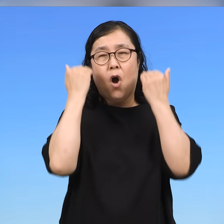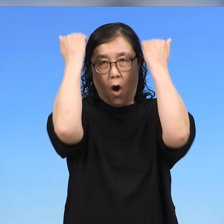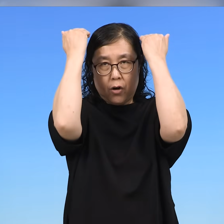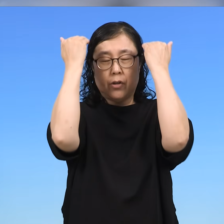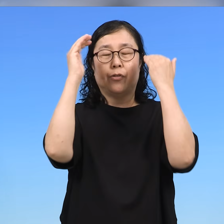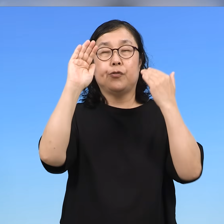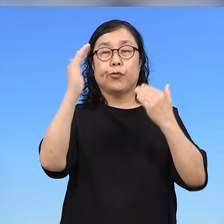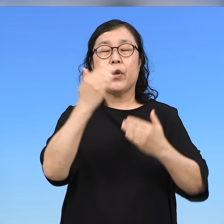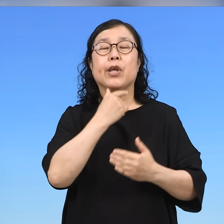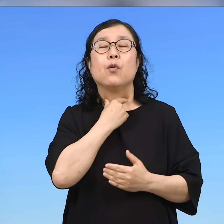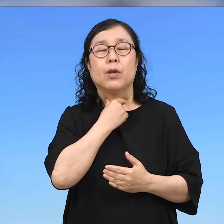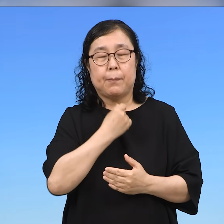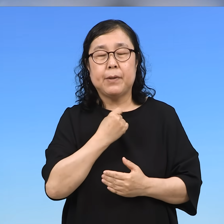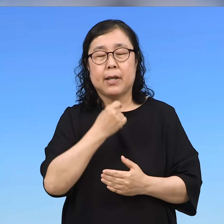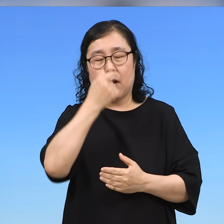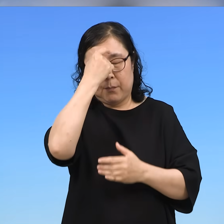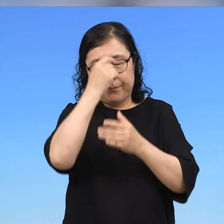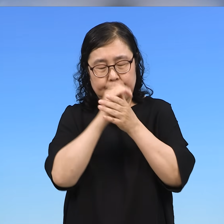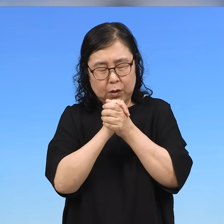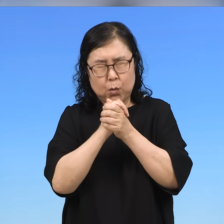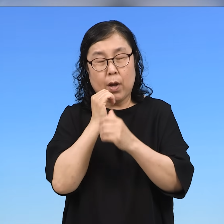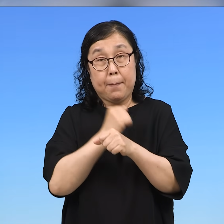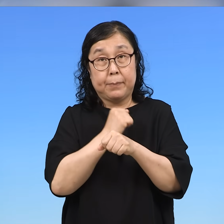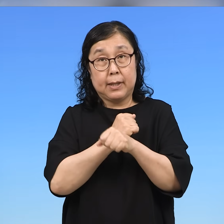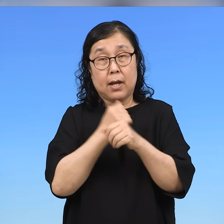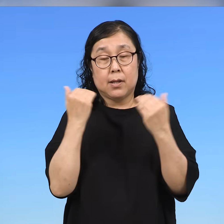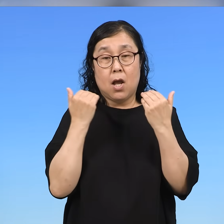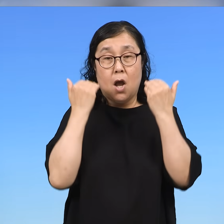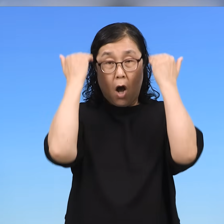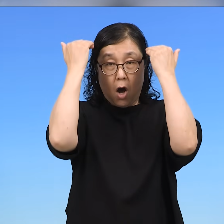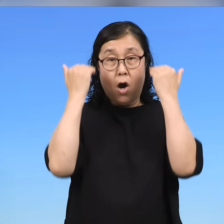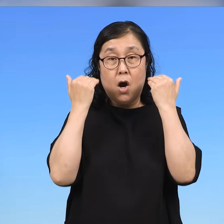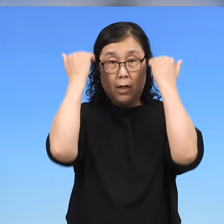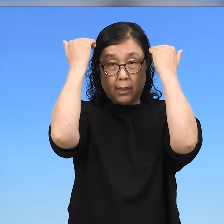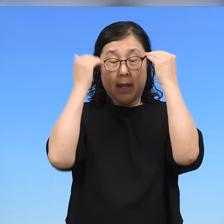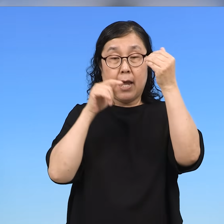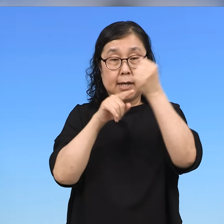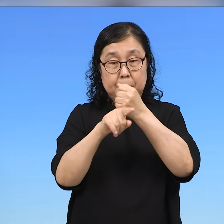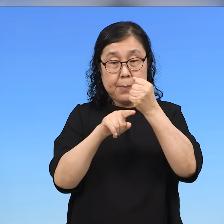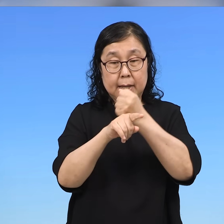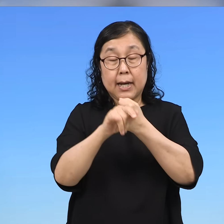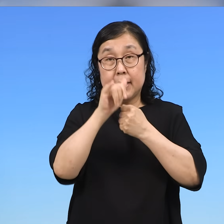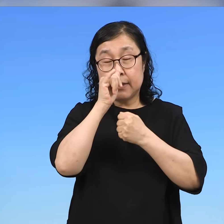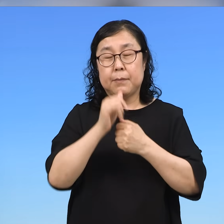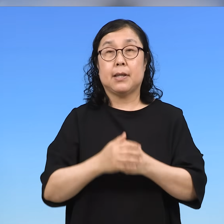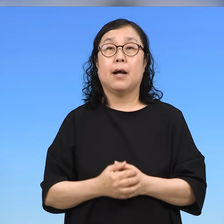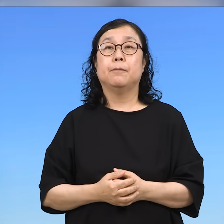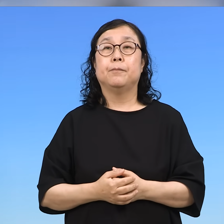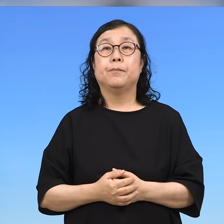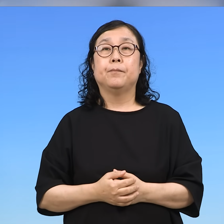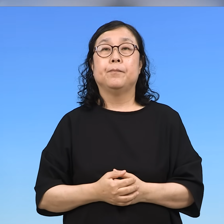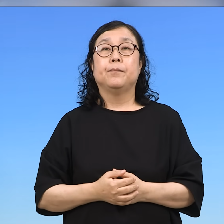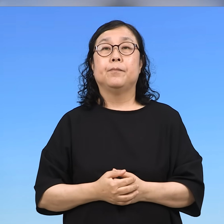되기를 원합니다. 그렇게 기도를 하거든요. 여기서 말하는 어른의 의미가 좀 있습니다.